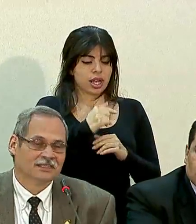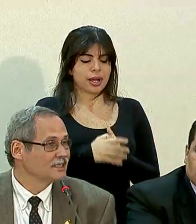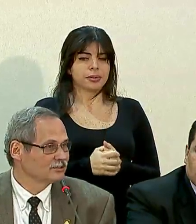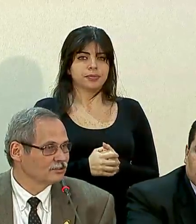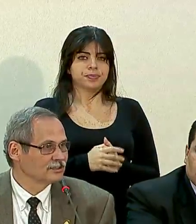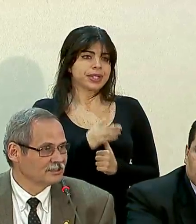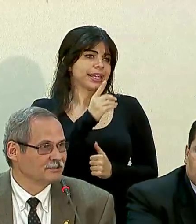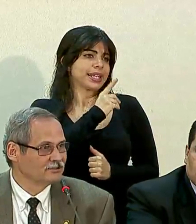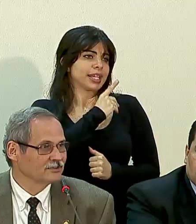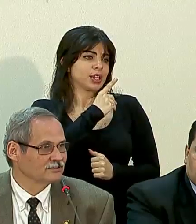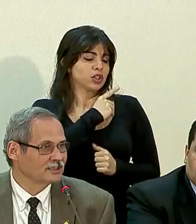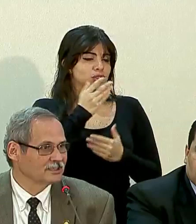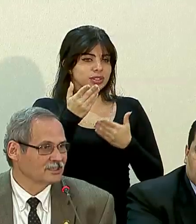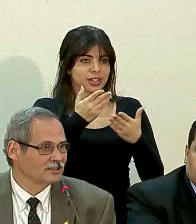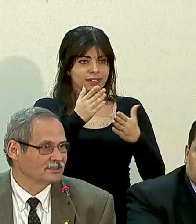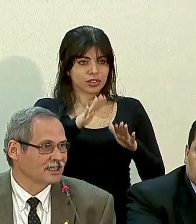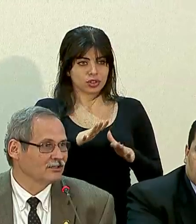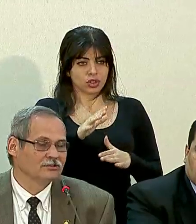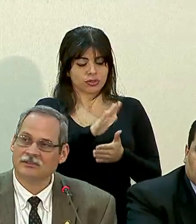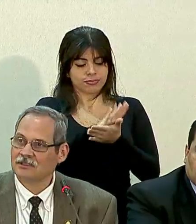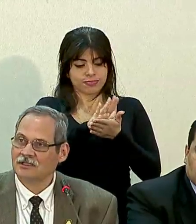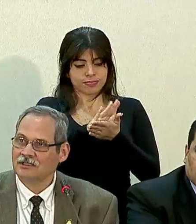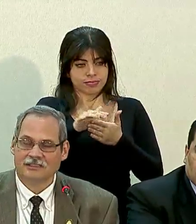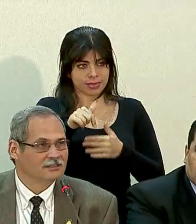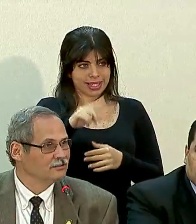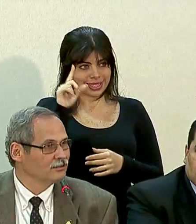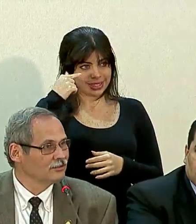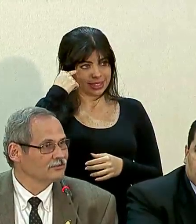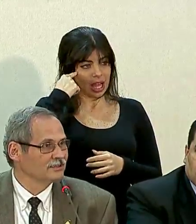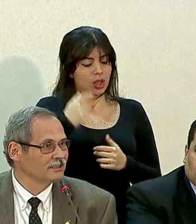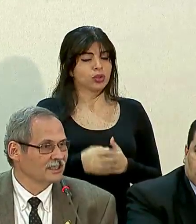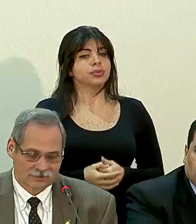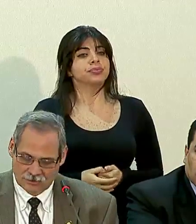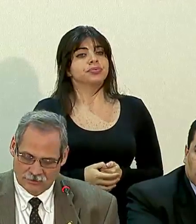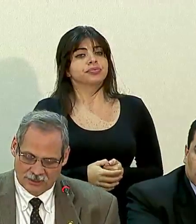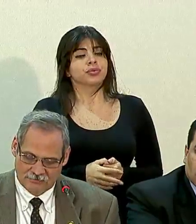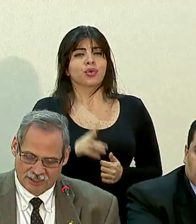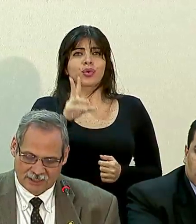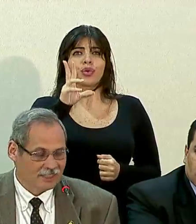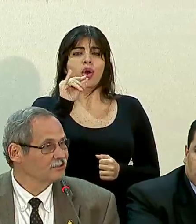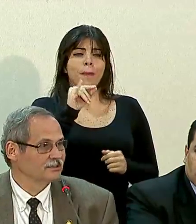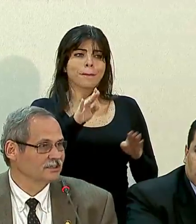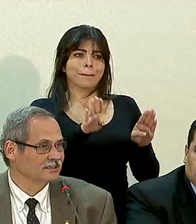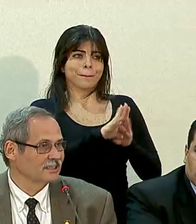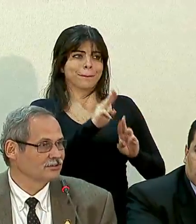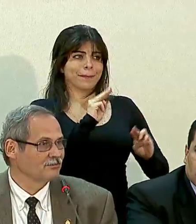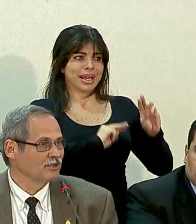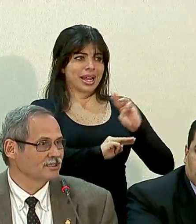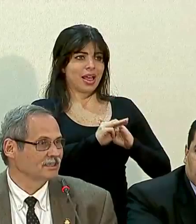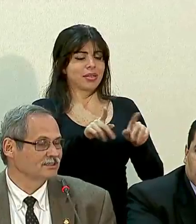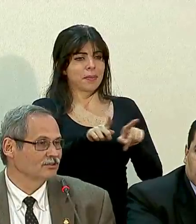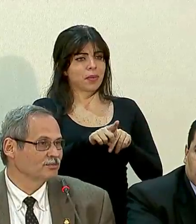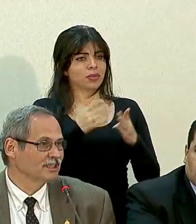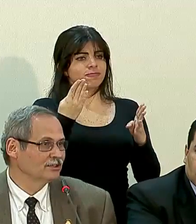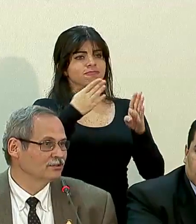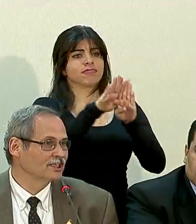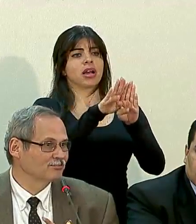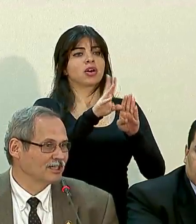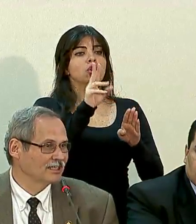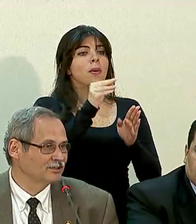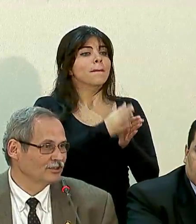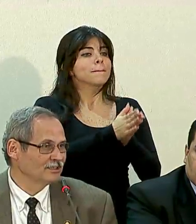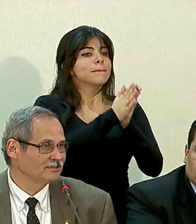al director del Servicio Fitosanitario del Estado, no cerrando el mercado ni cerrando la puerta, sino